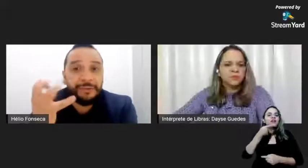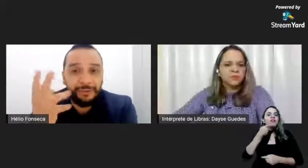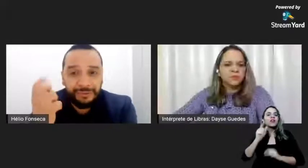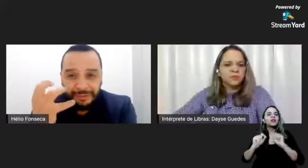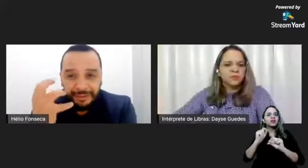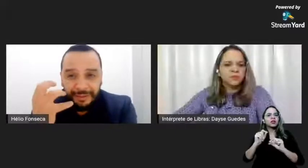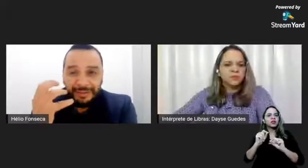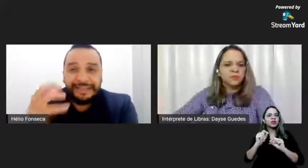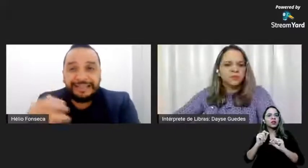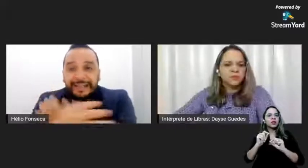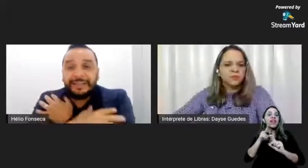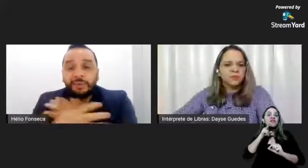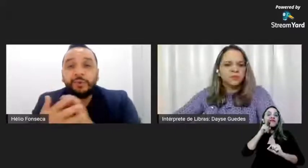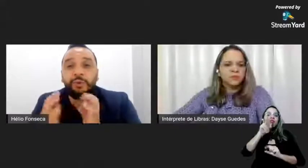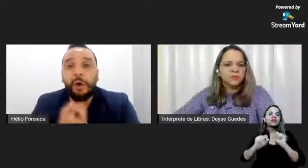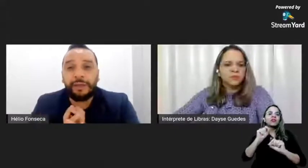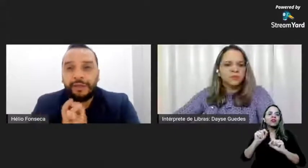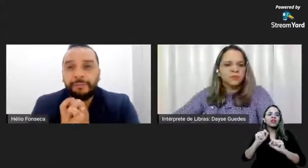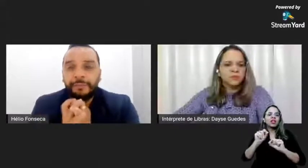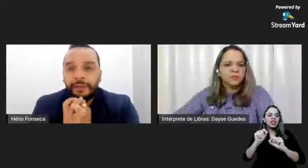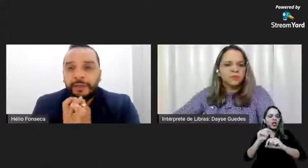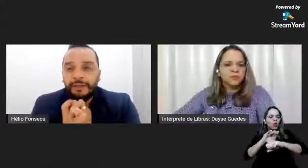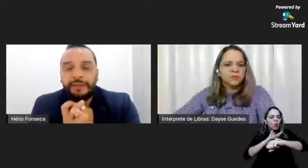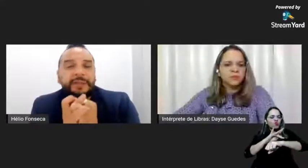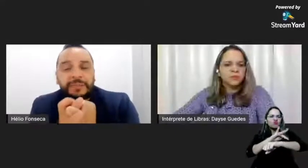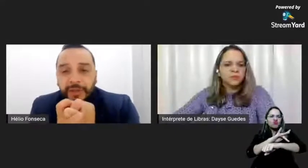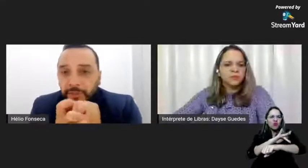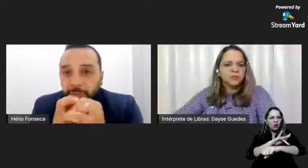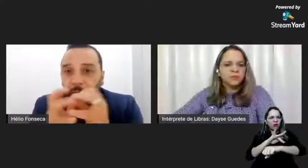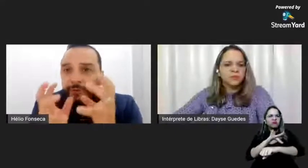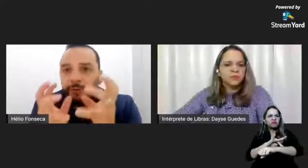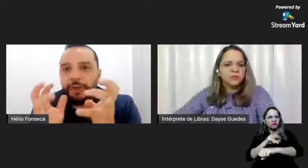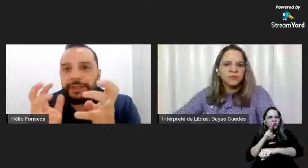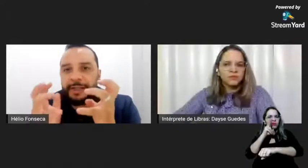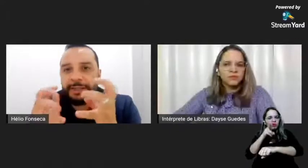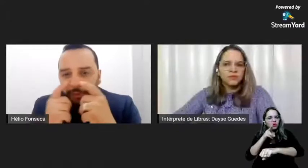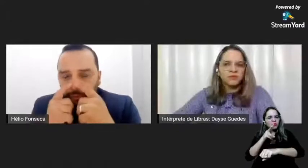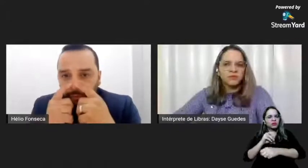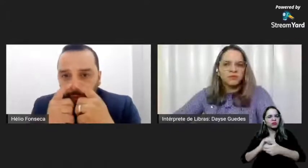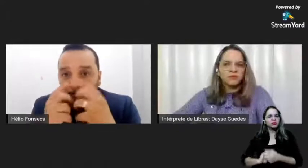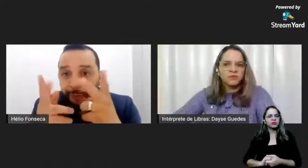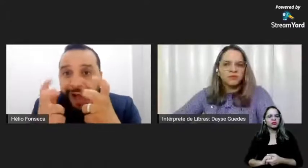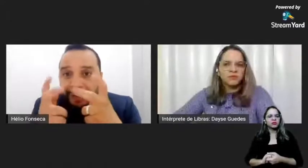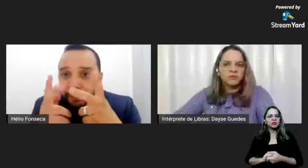questão do tato, dessa questão do toque. Nós estamos falando muito forte dessa